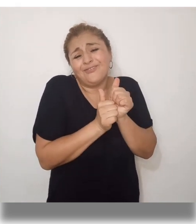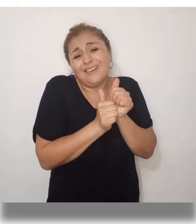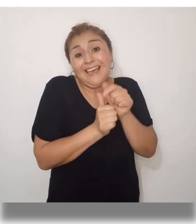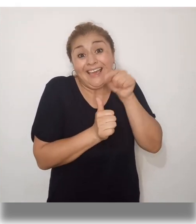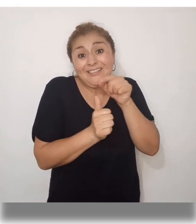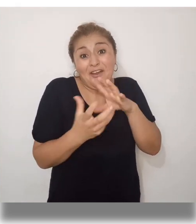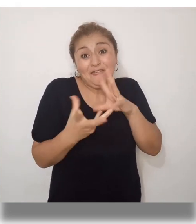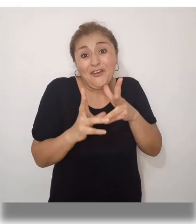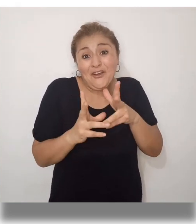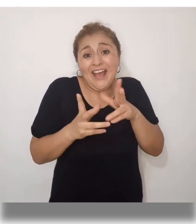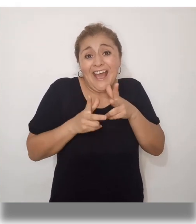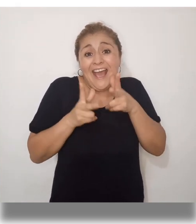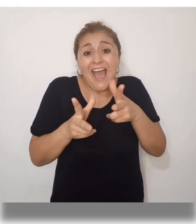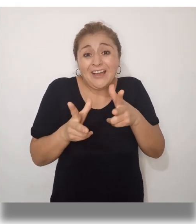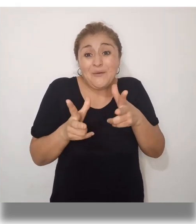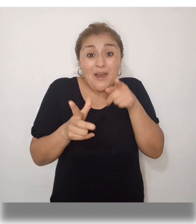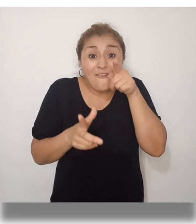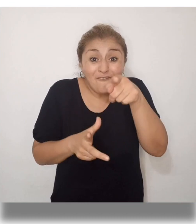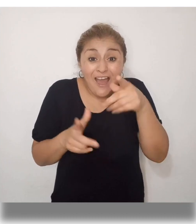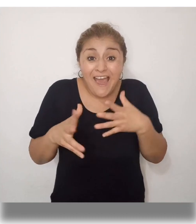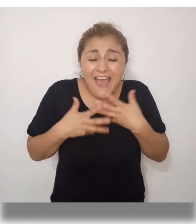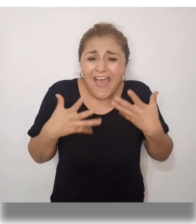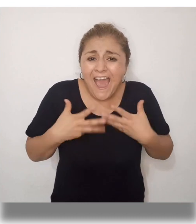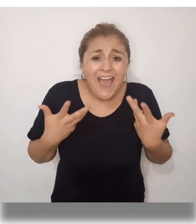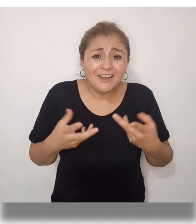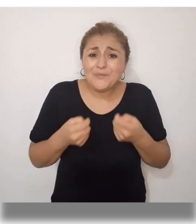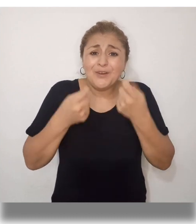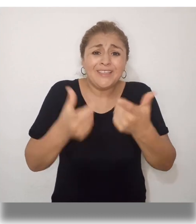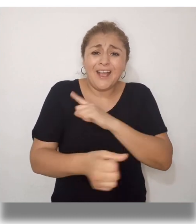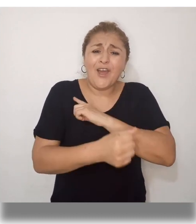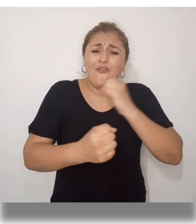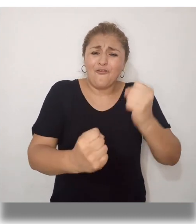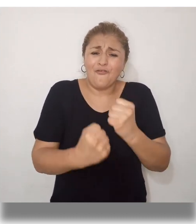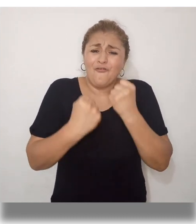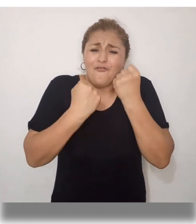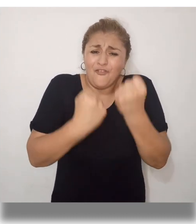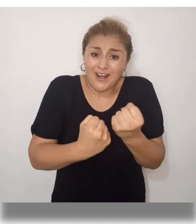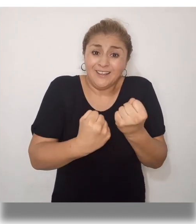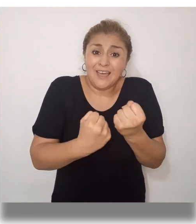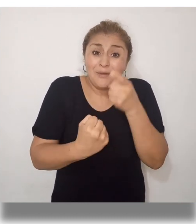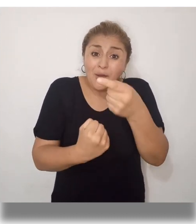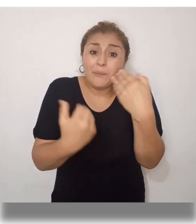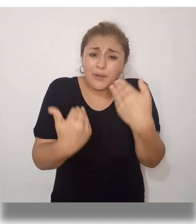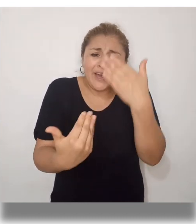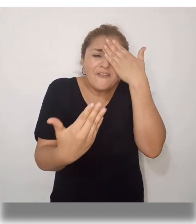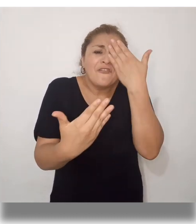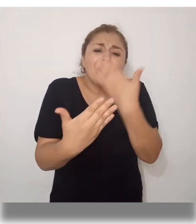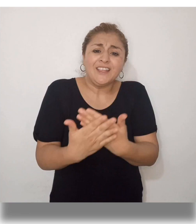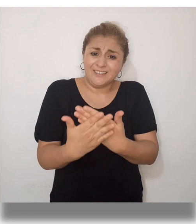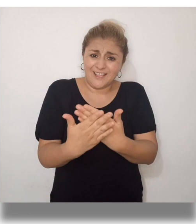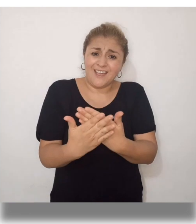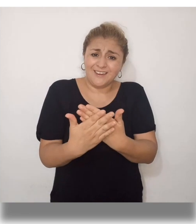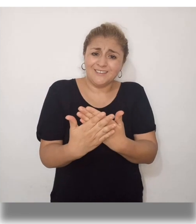un aliento esto debiera ser para nosotros fortaleza una garantía para enfrentar la vida